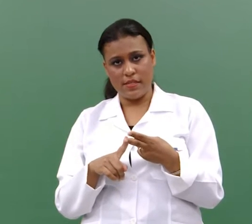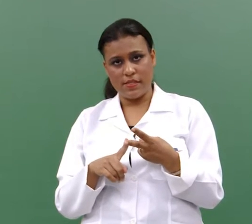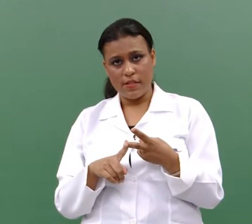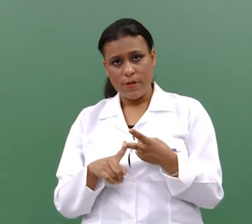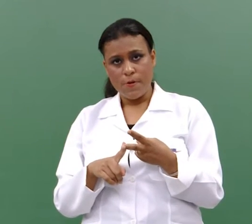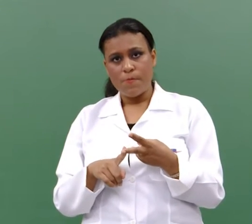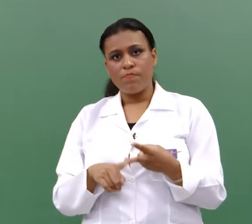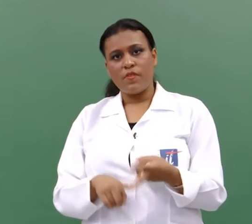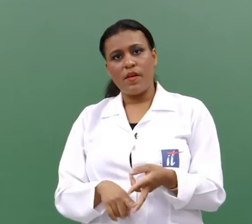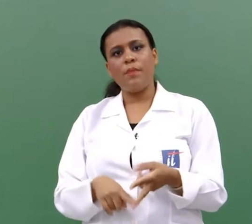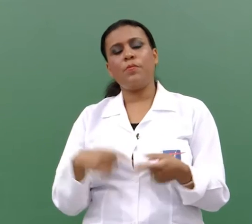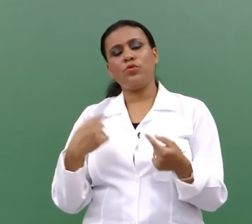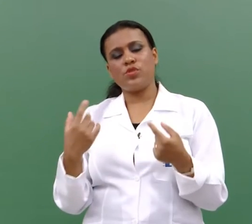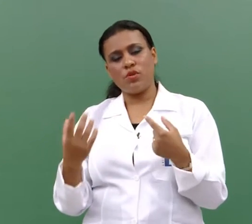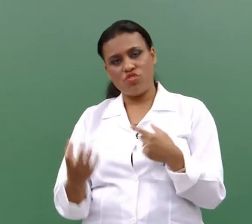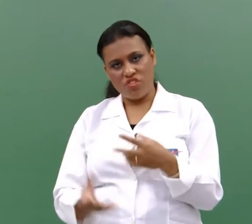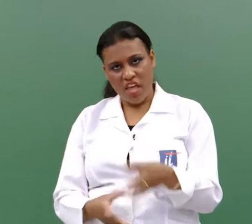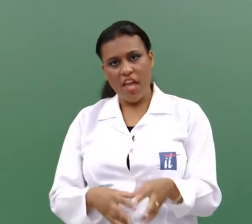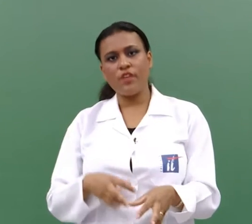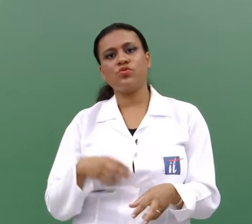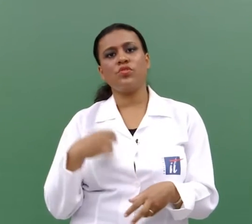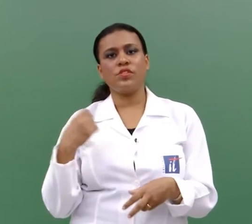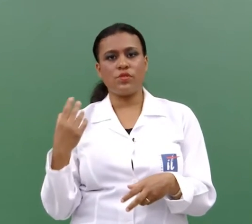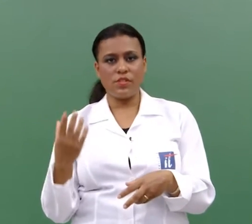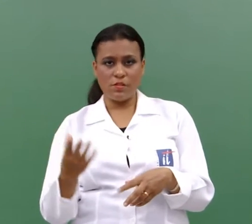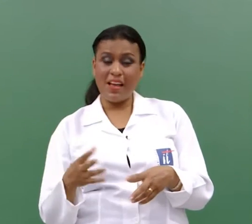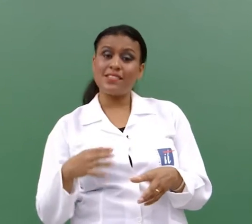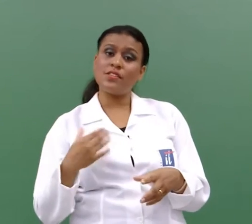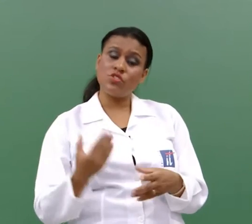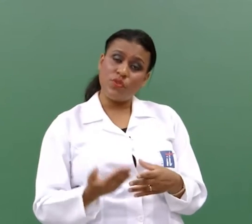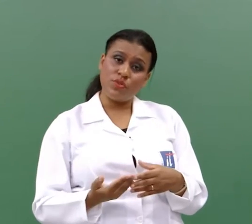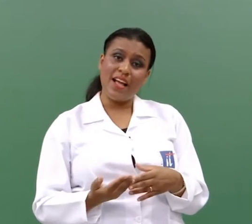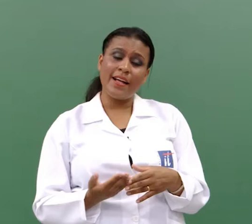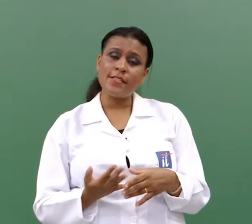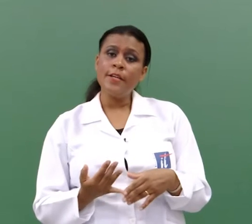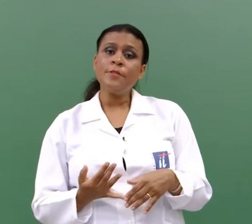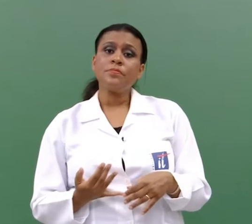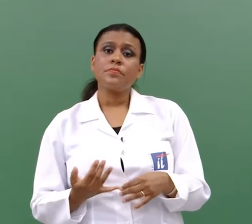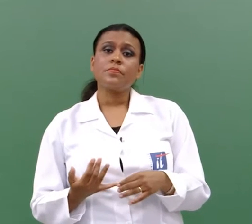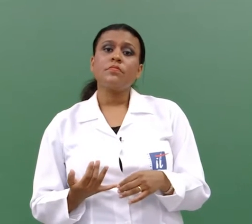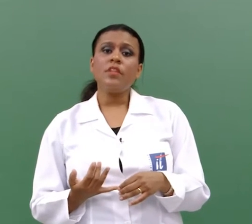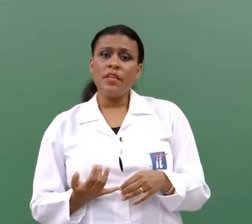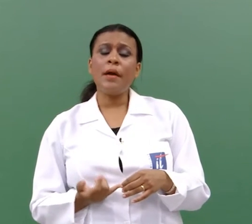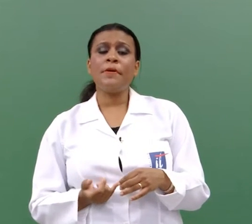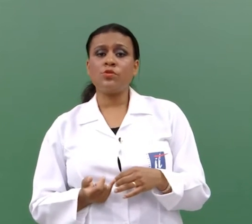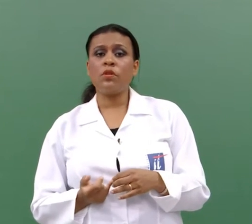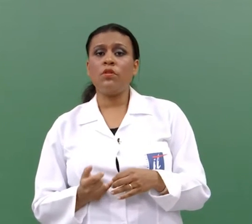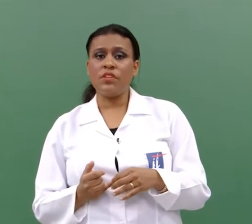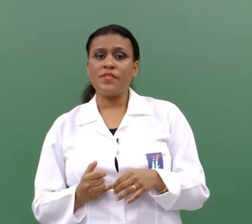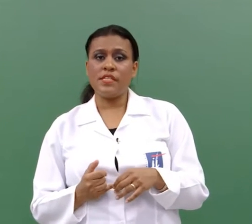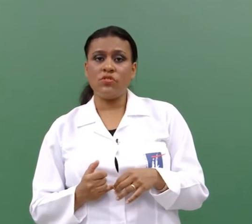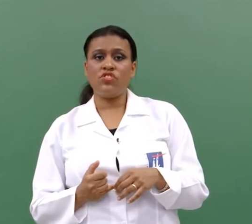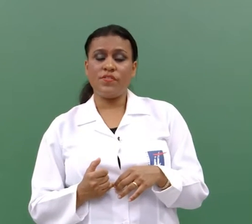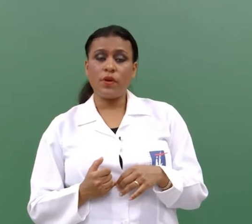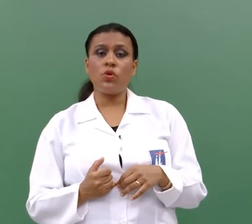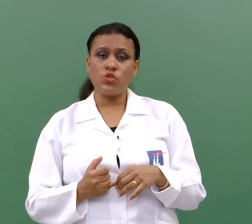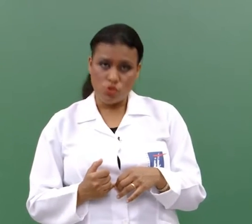esclarecidas, né? Produção de texto e outras coisas mais, que são dificuldades que a pessoa com deficiência auditiva